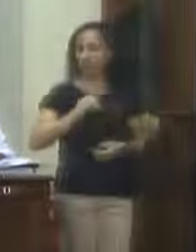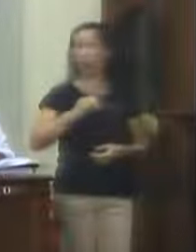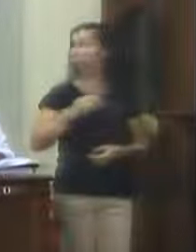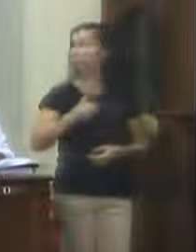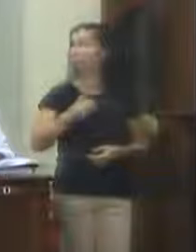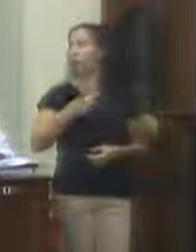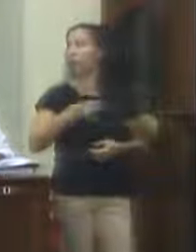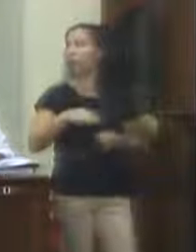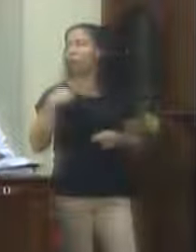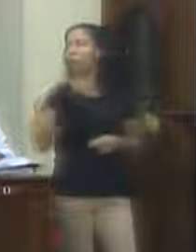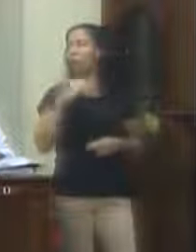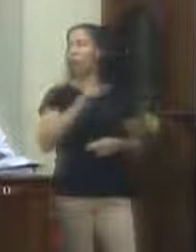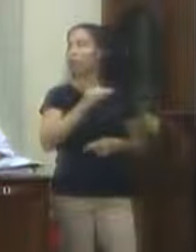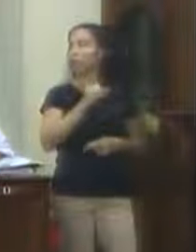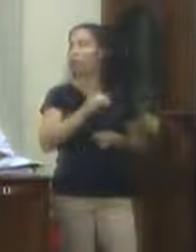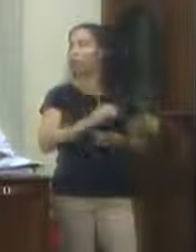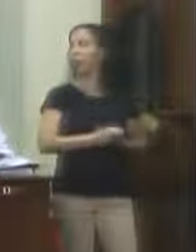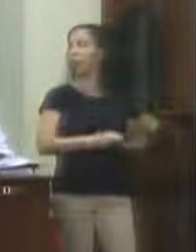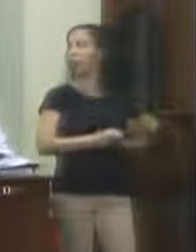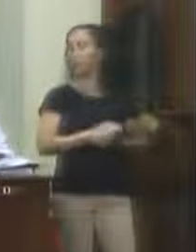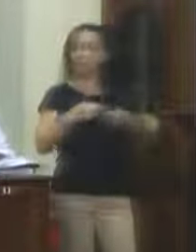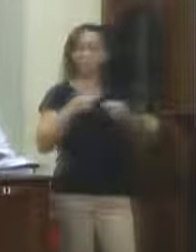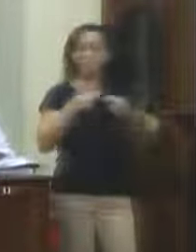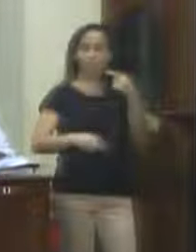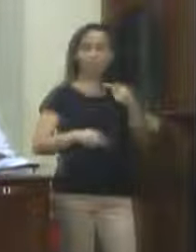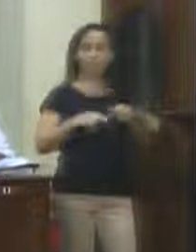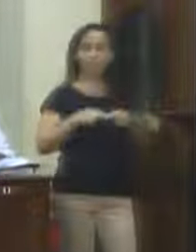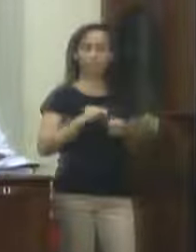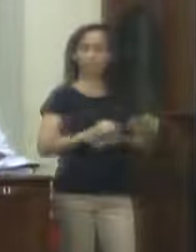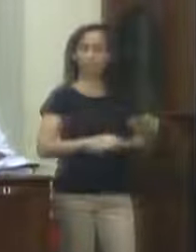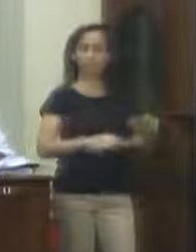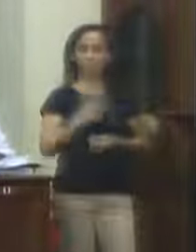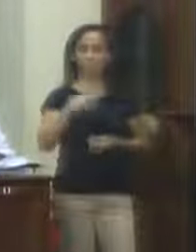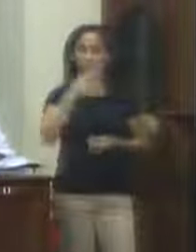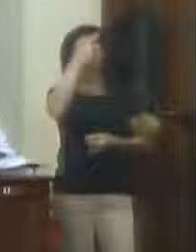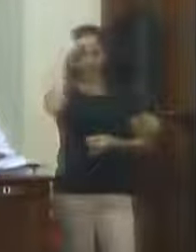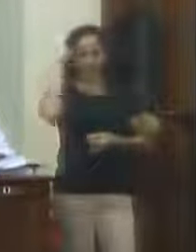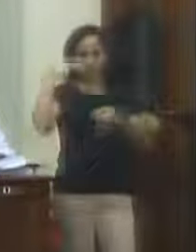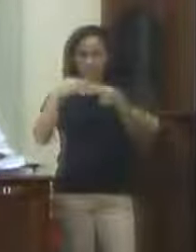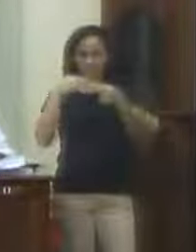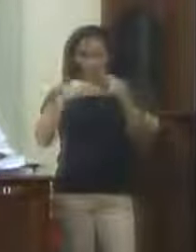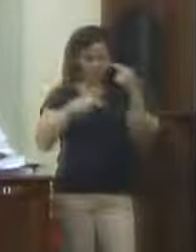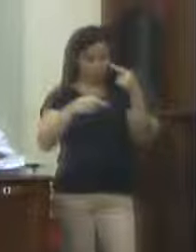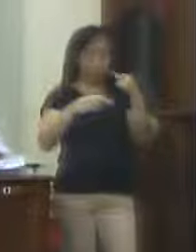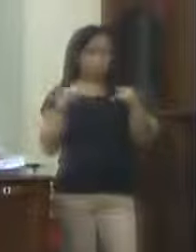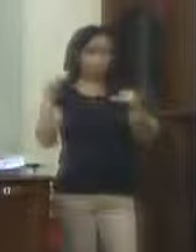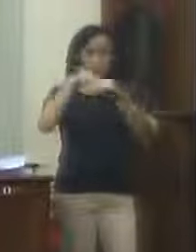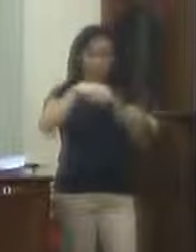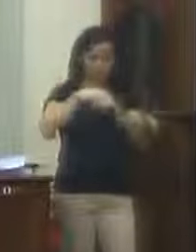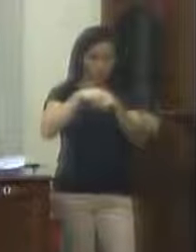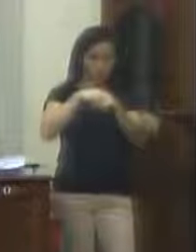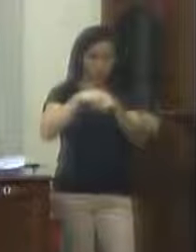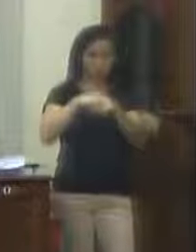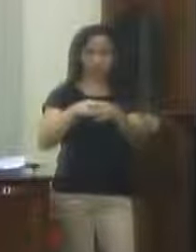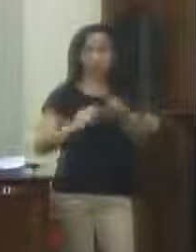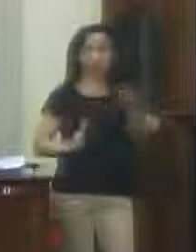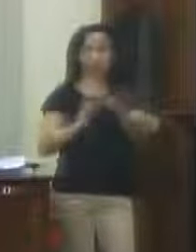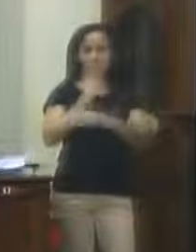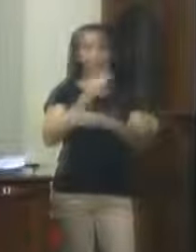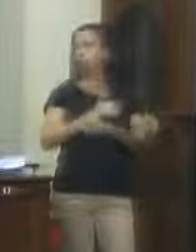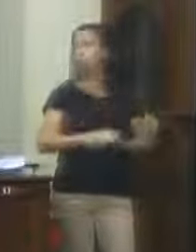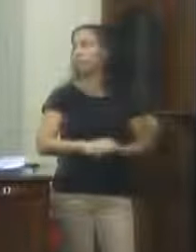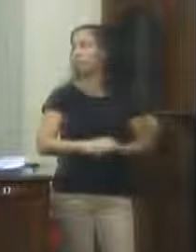do vereador Fábio Antônio Pires Jorge. Em discussão. Não tendo quem queira discutir, em votação.